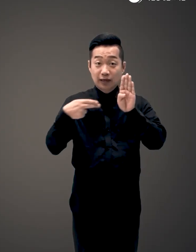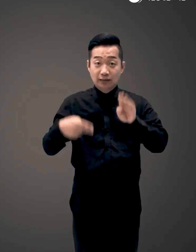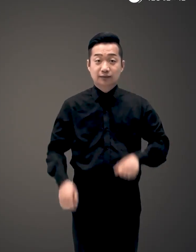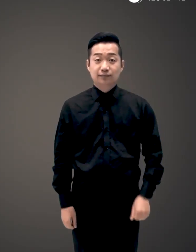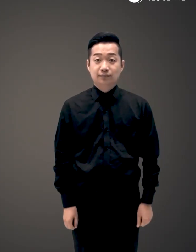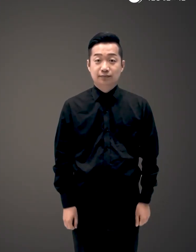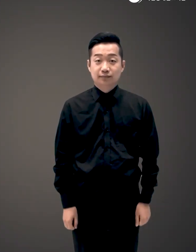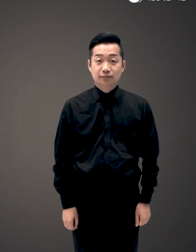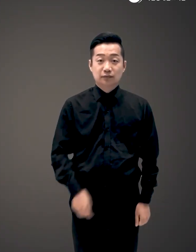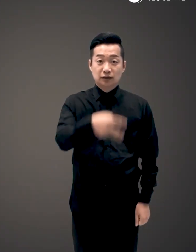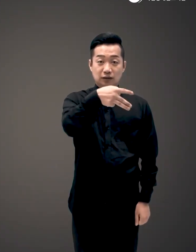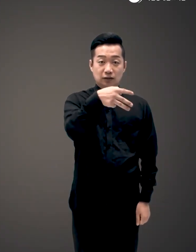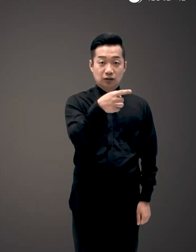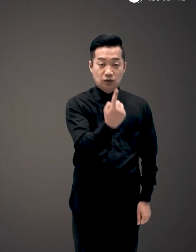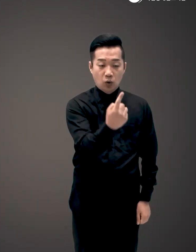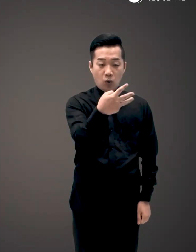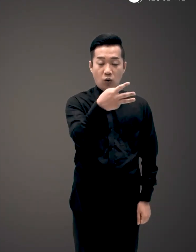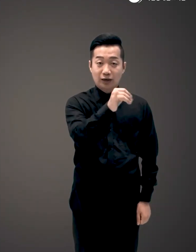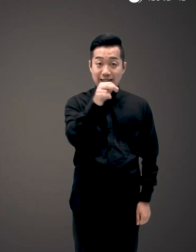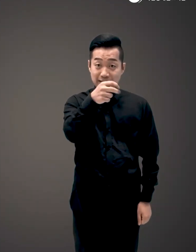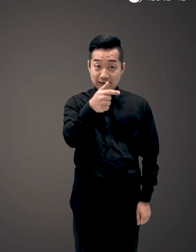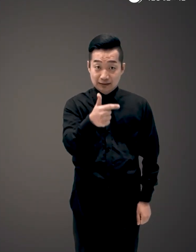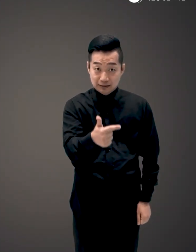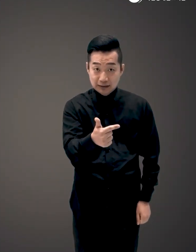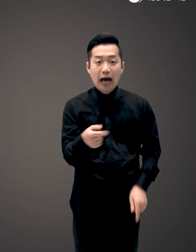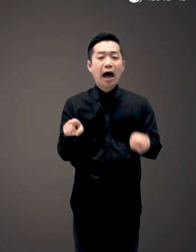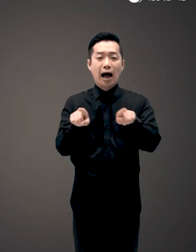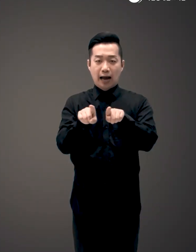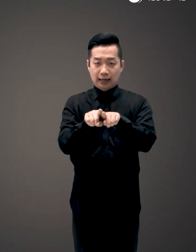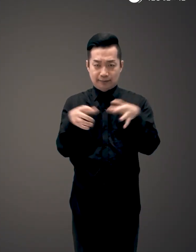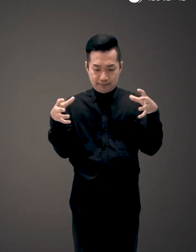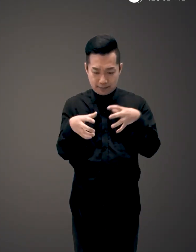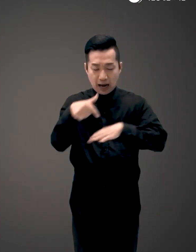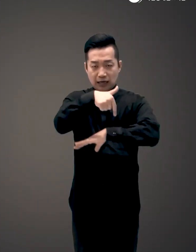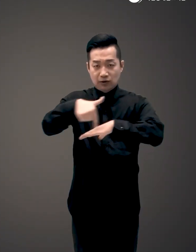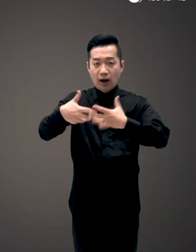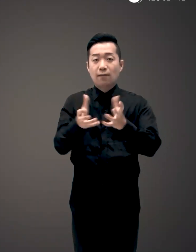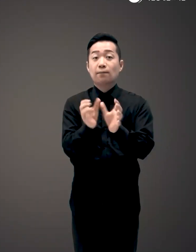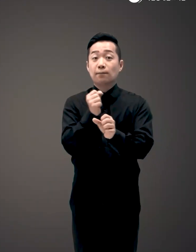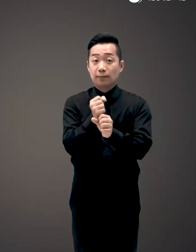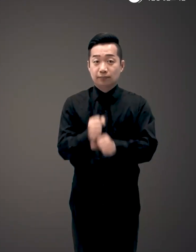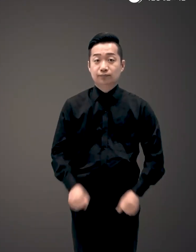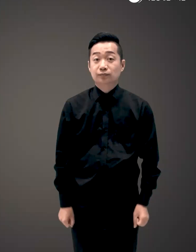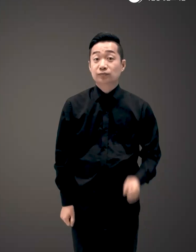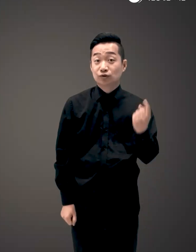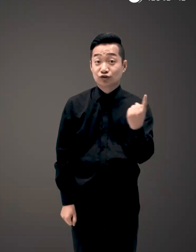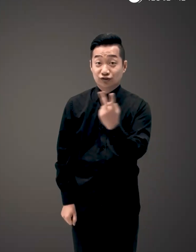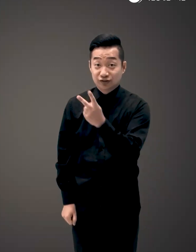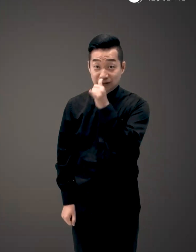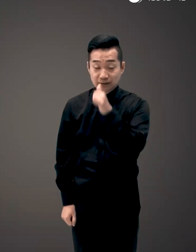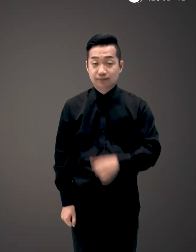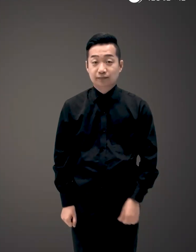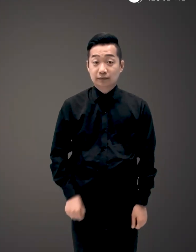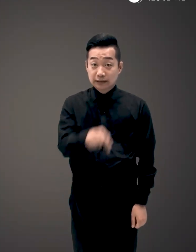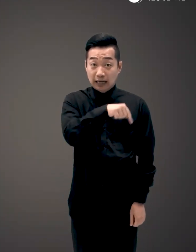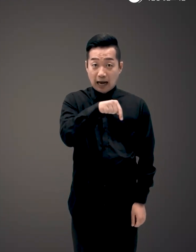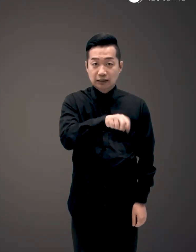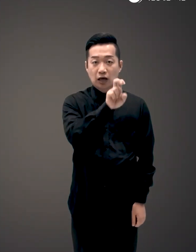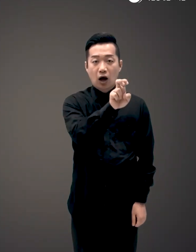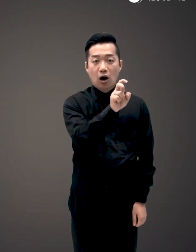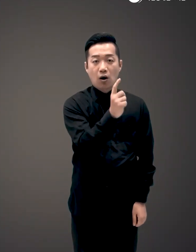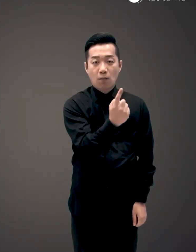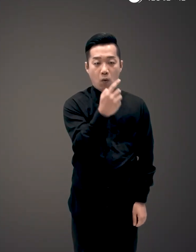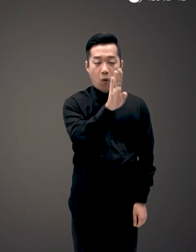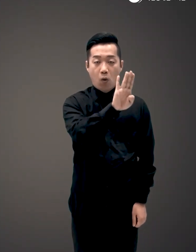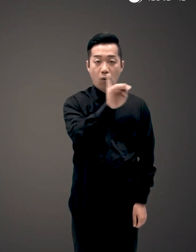브랜드 토리든이랑 같이 마세스비랑 협업해서 기획 세트를 만들었어요. 이렇게 두 가지인데 요거는